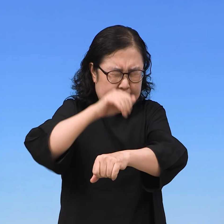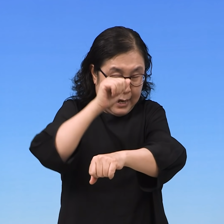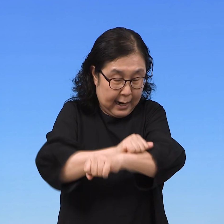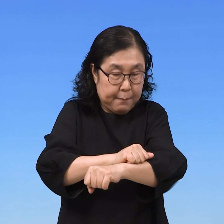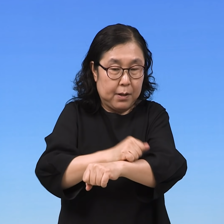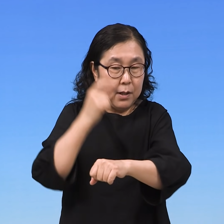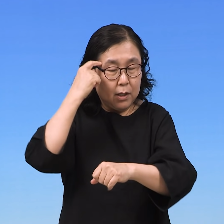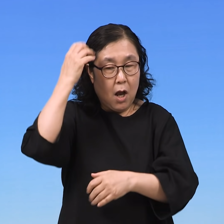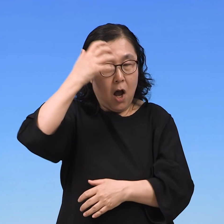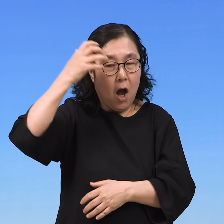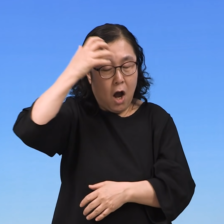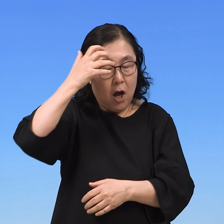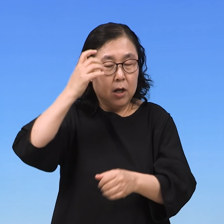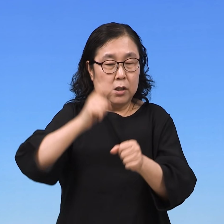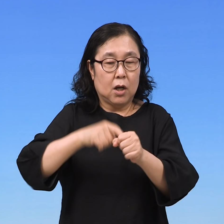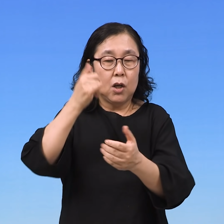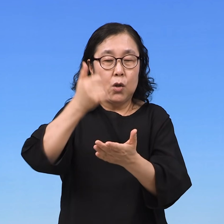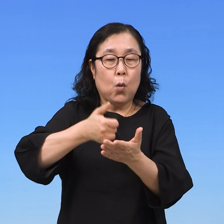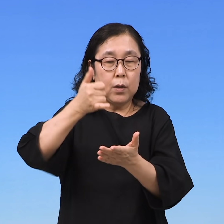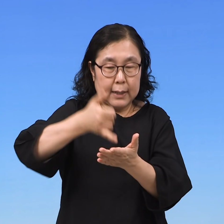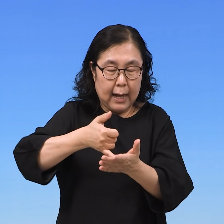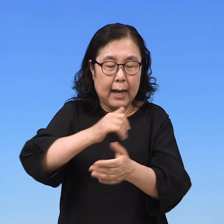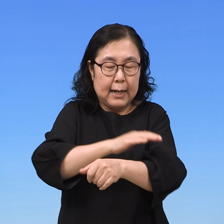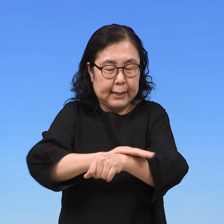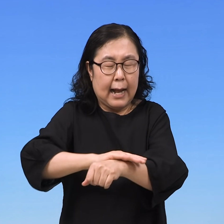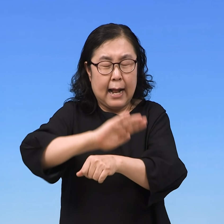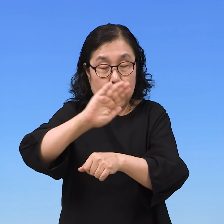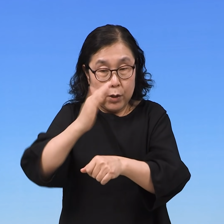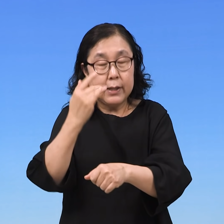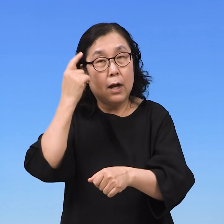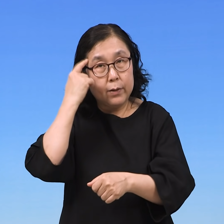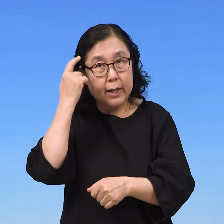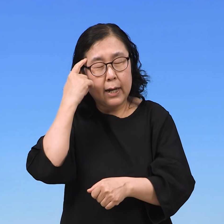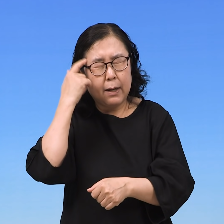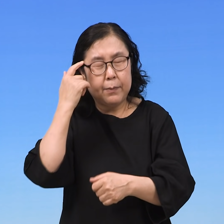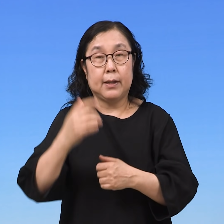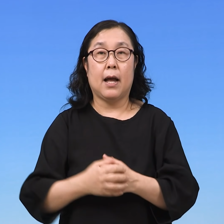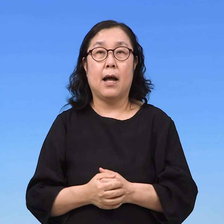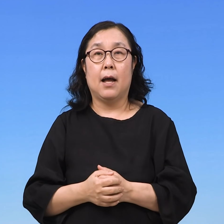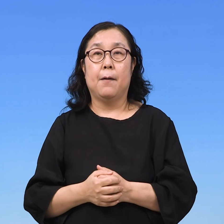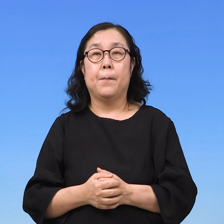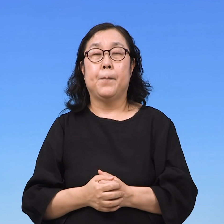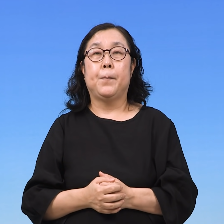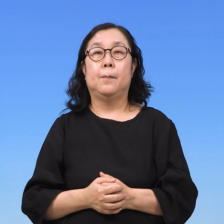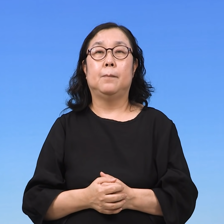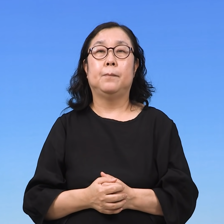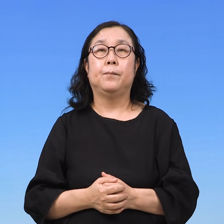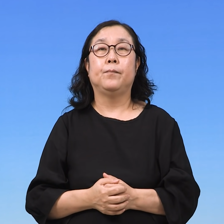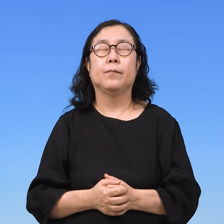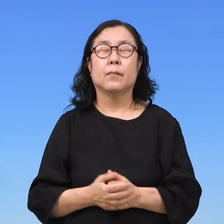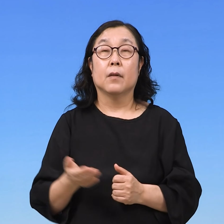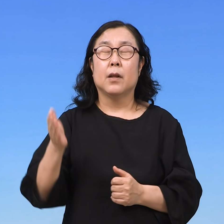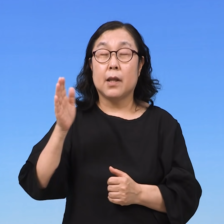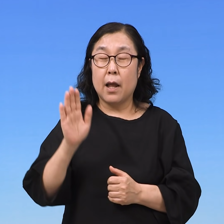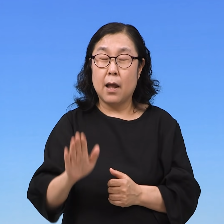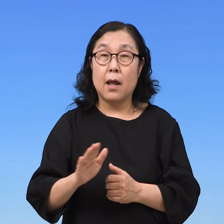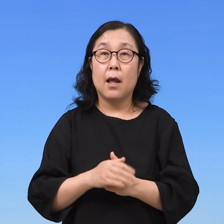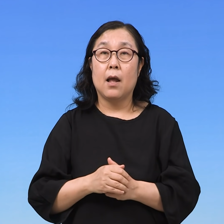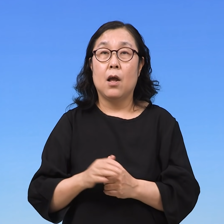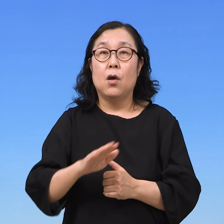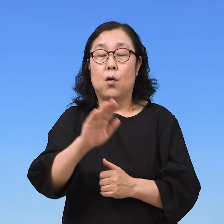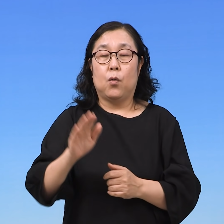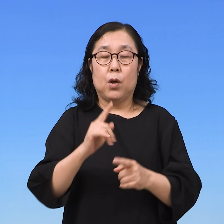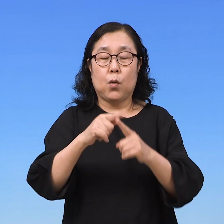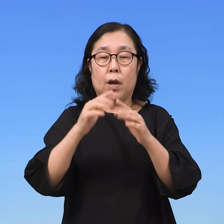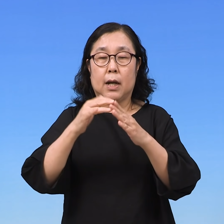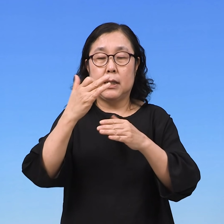영적으로 원래 농사 잘 됐다, 그렇게 생각해요. 이게 너무 중요하기 때문에 외부 강사님을 안 모시는 거거든요, 막 무리가 돼도. 그런데